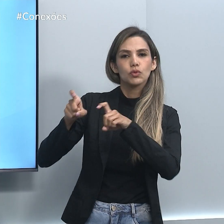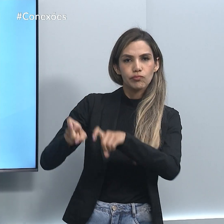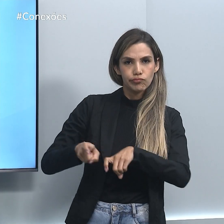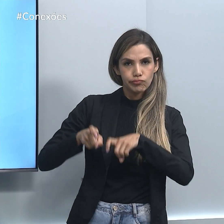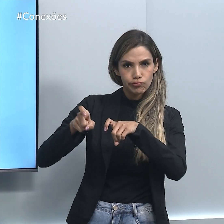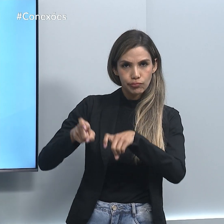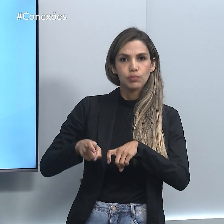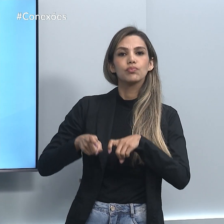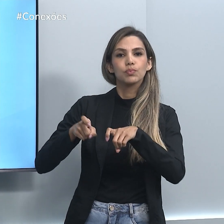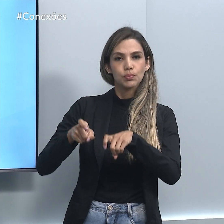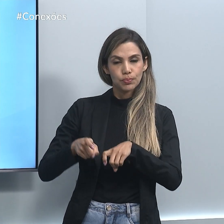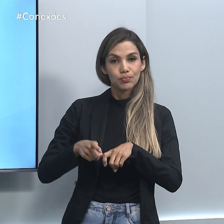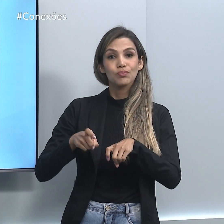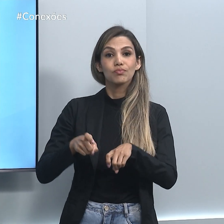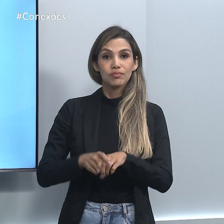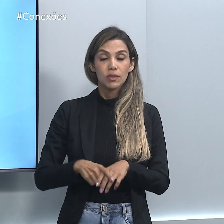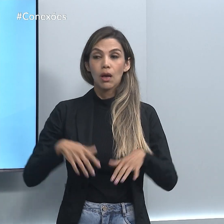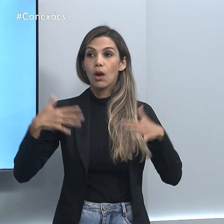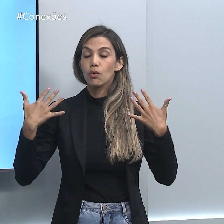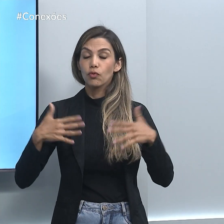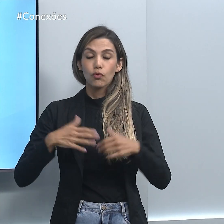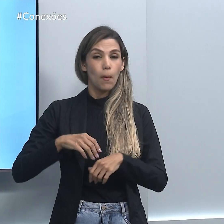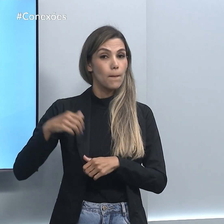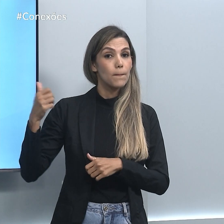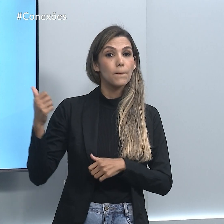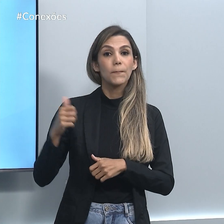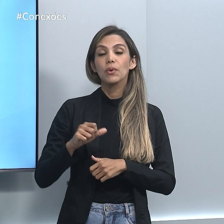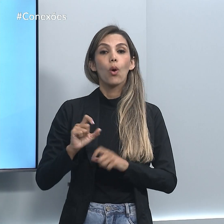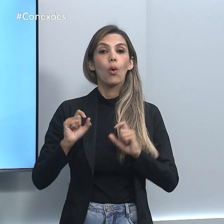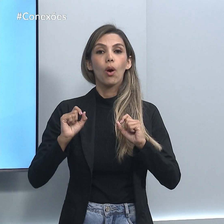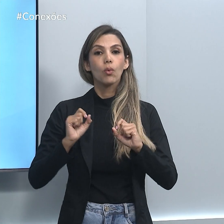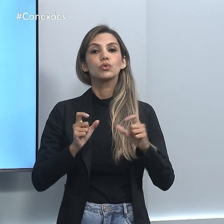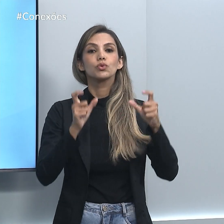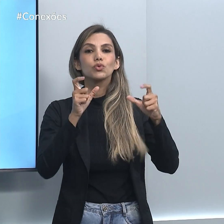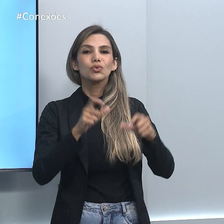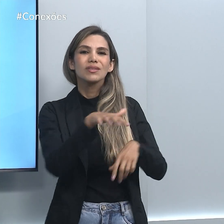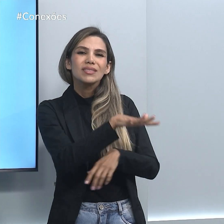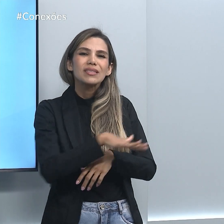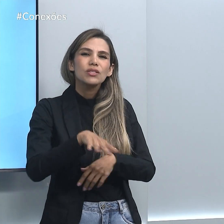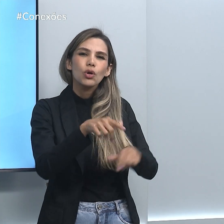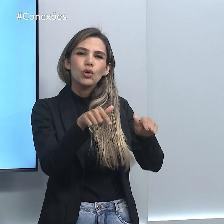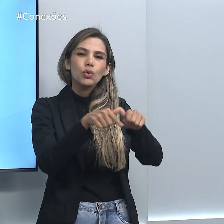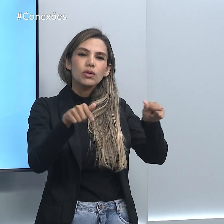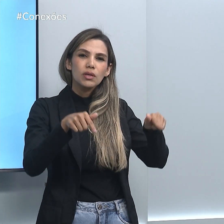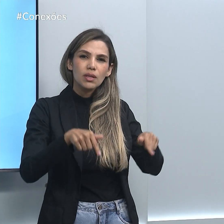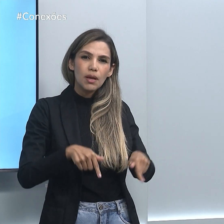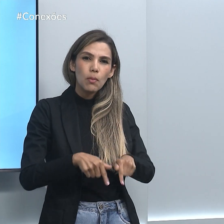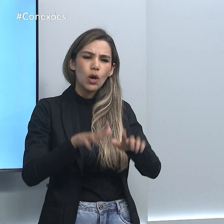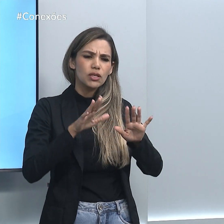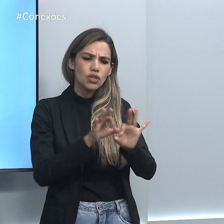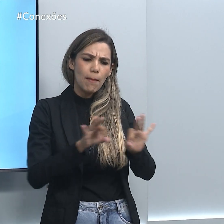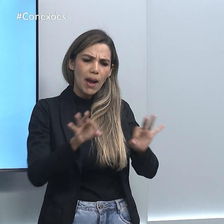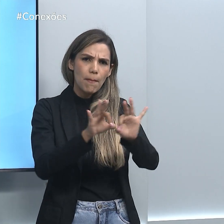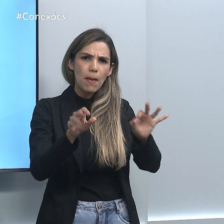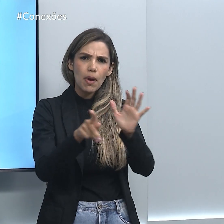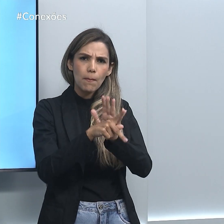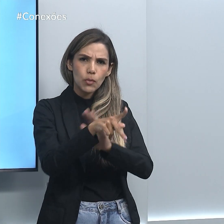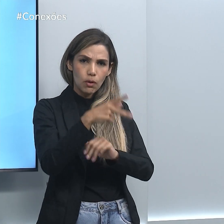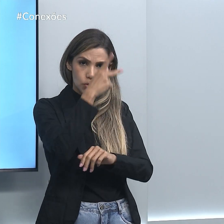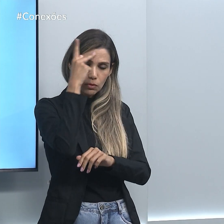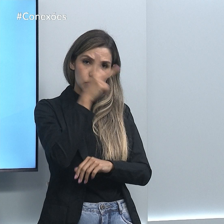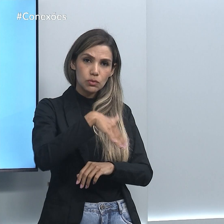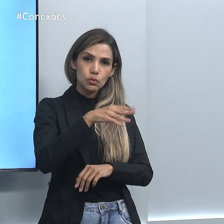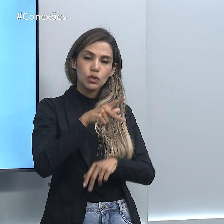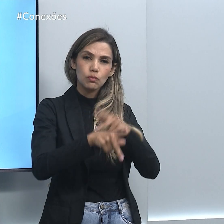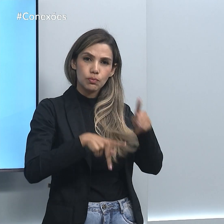Esse percentual é ainda mais expressivo nos territórios quilombolas oficialmente delimitados, onde